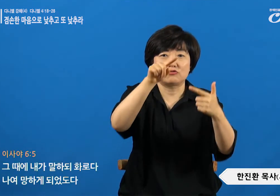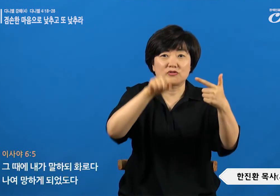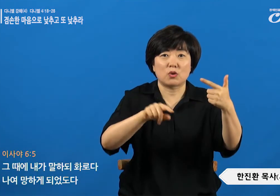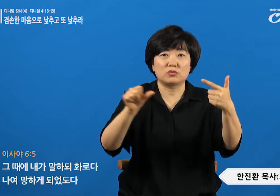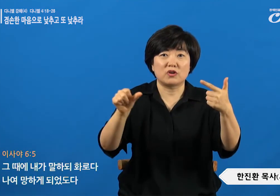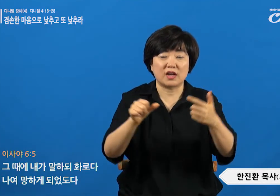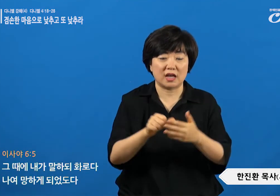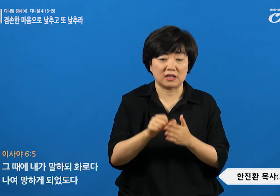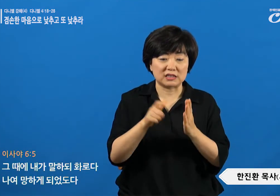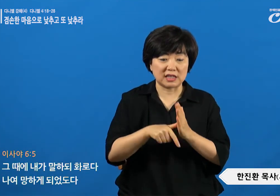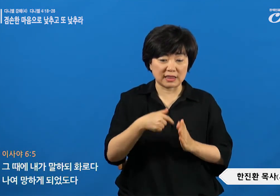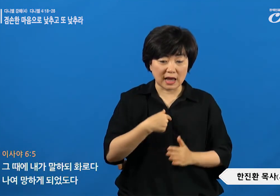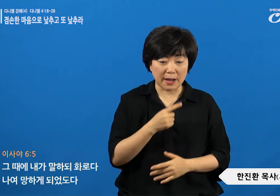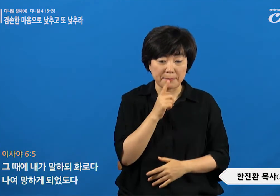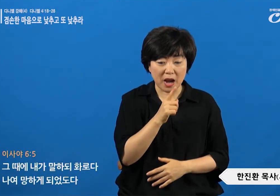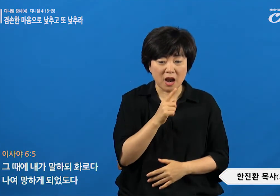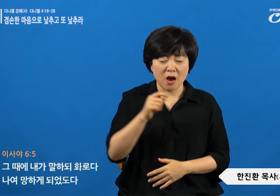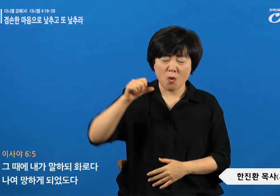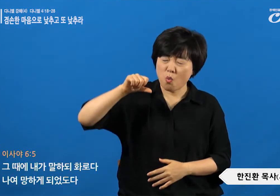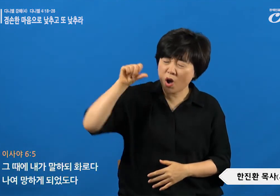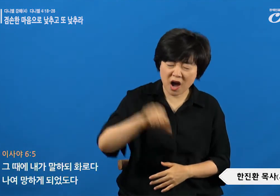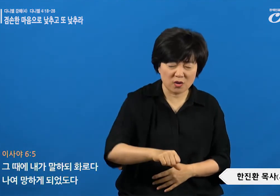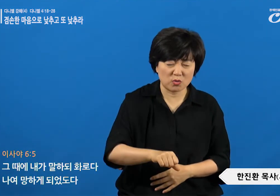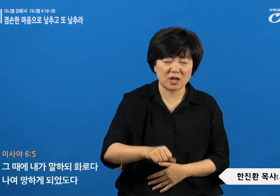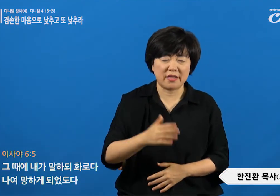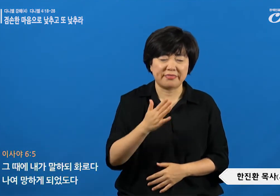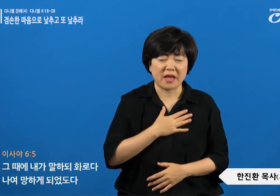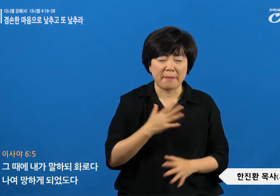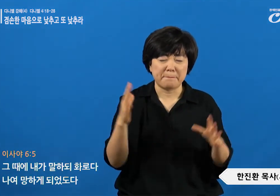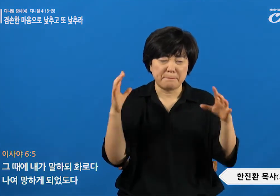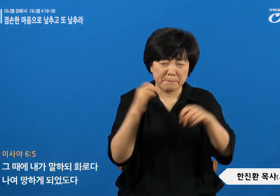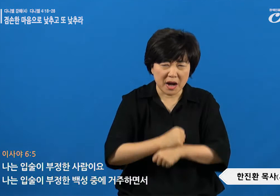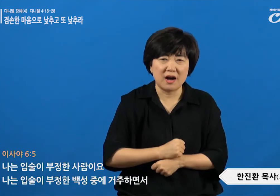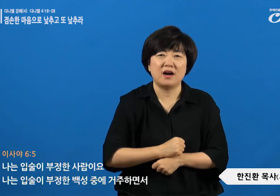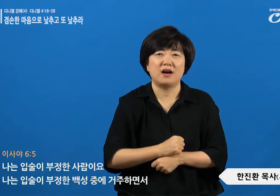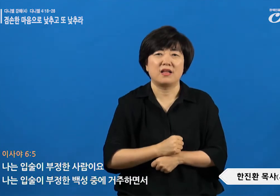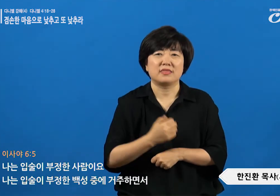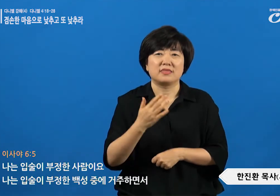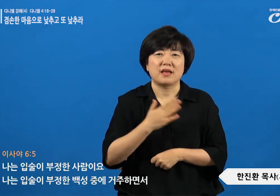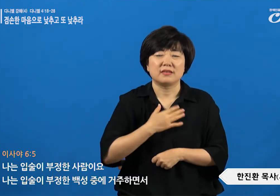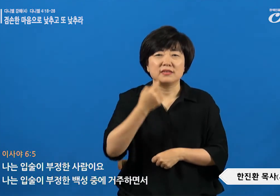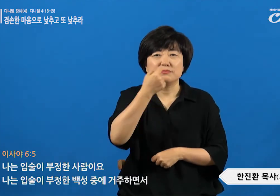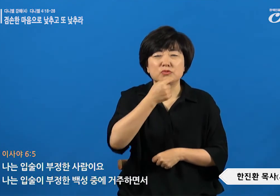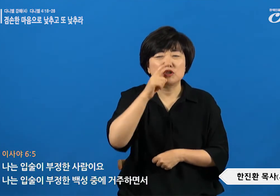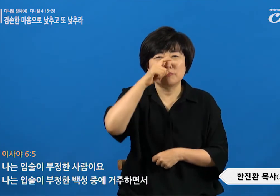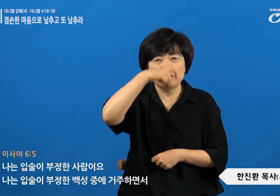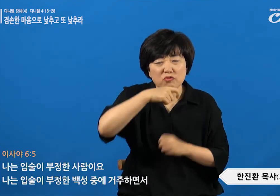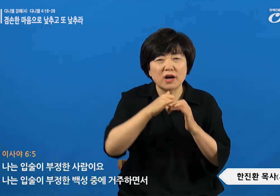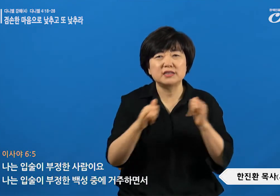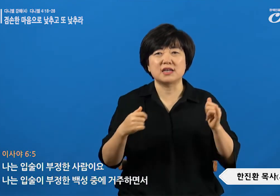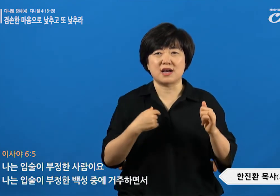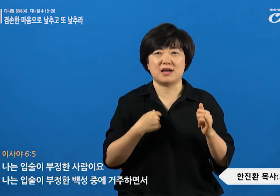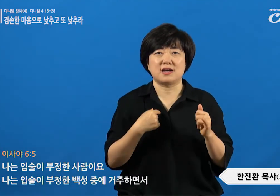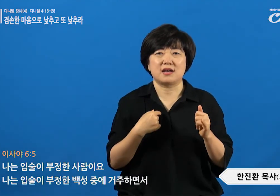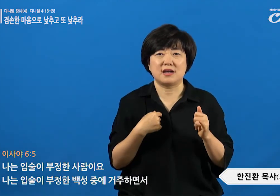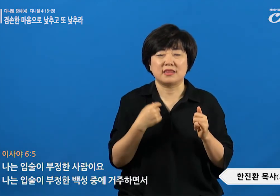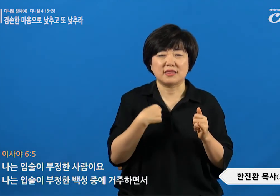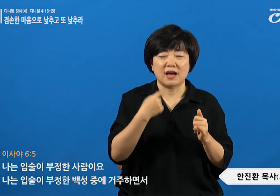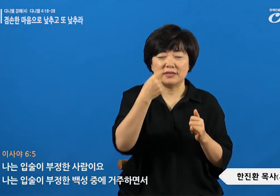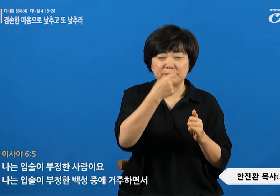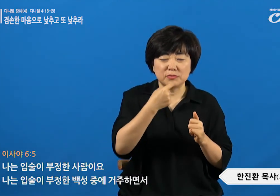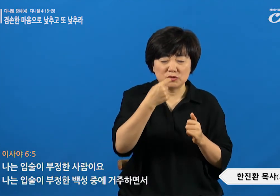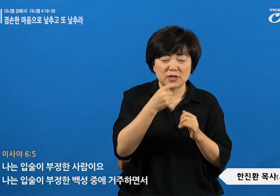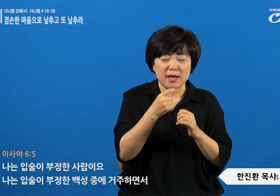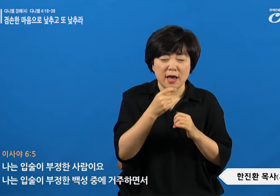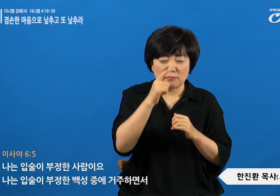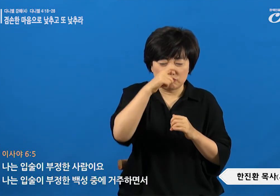5절에 그때에 내가 말하되 화로다 나여 망하게 되었도다. 나는 입술이 부정한 사람이요 나는